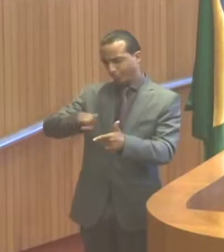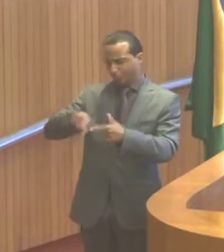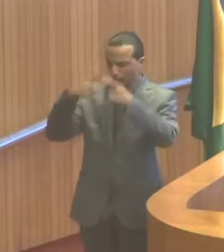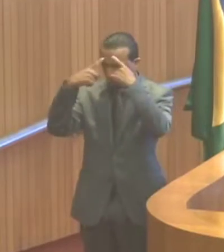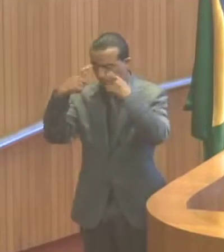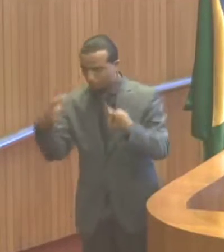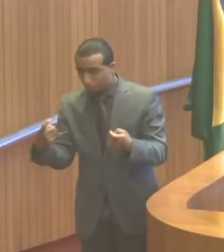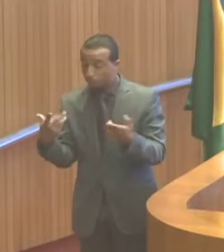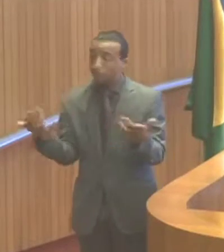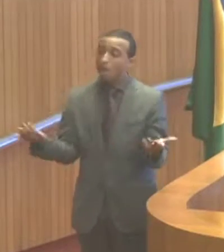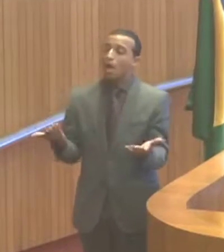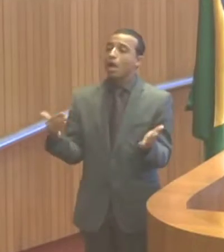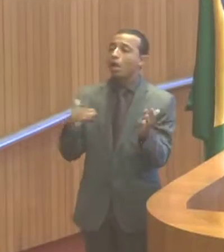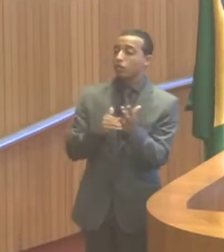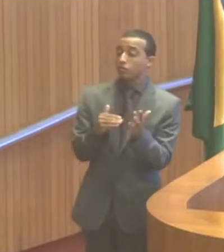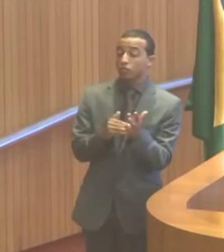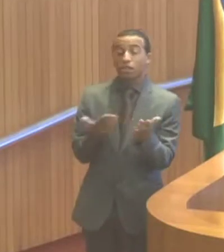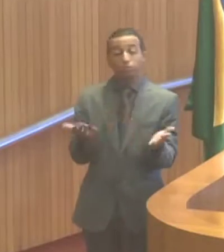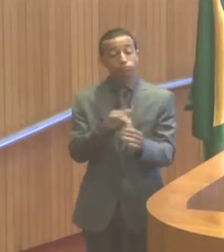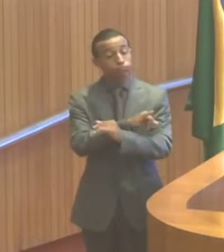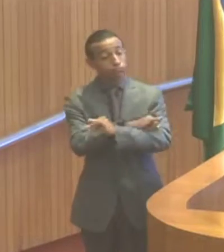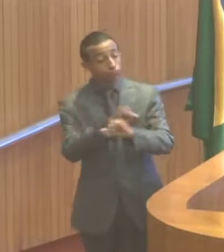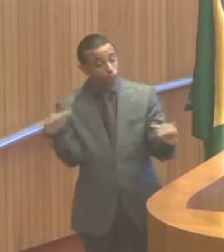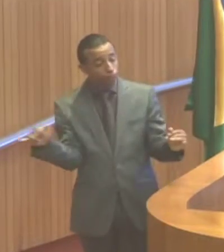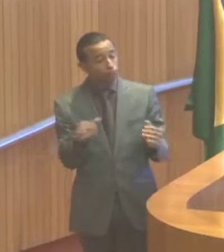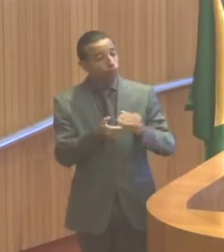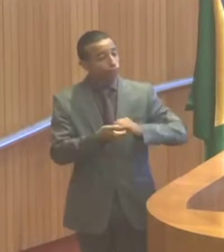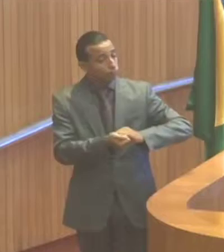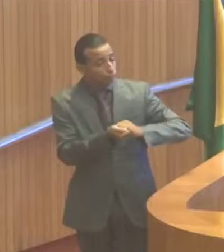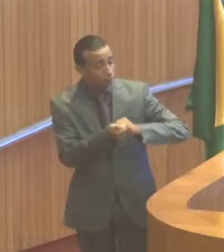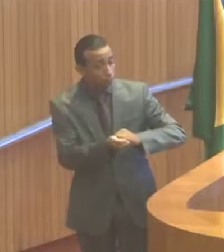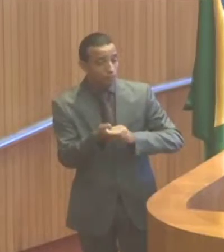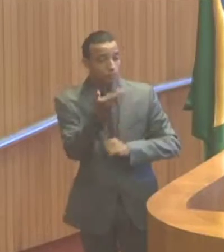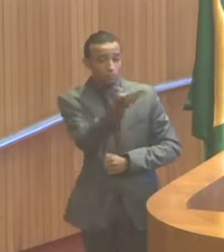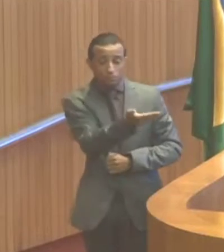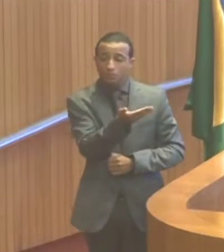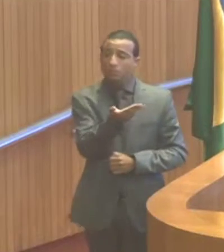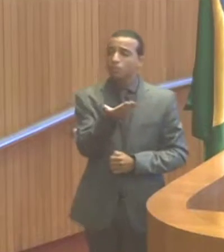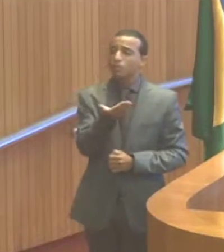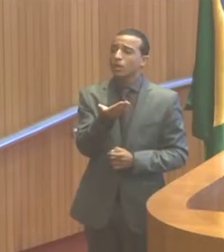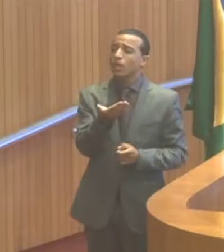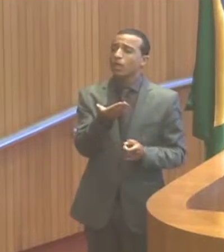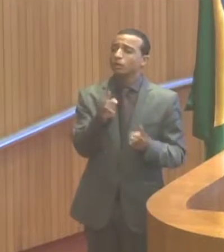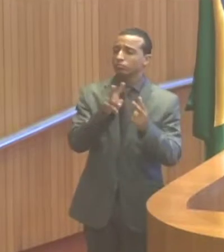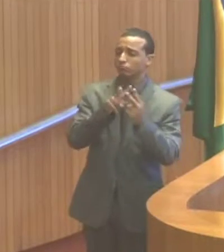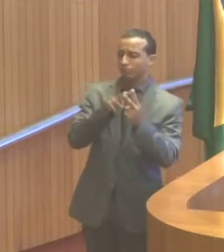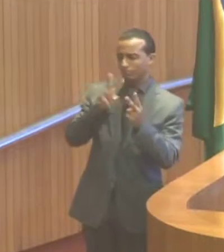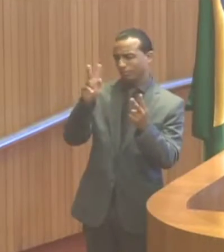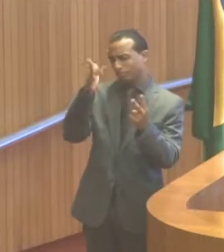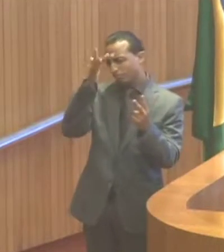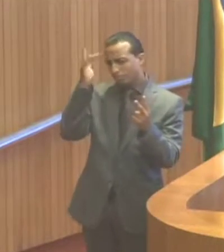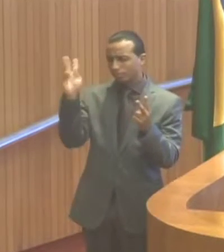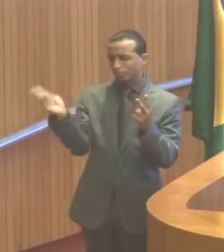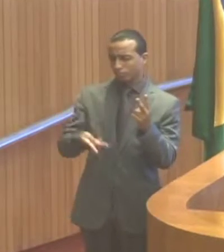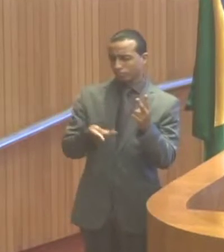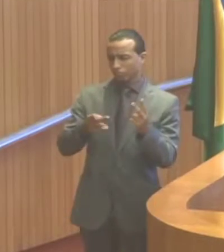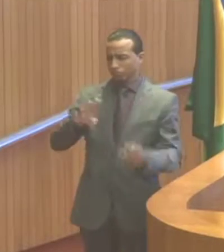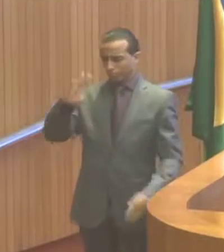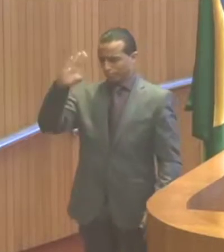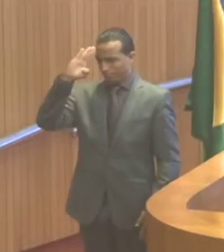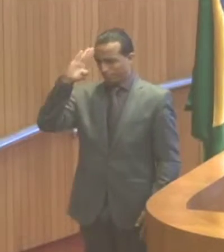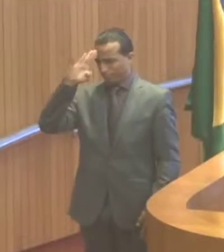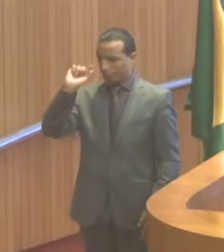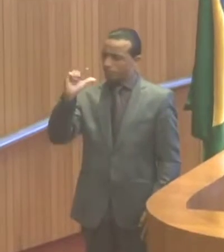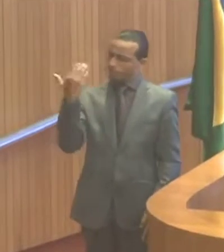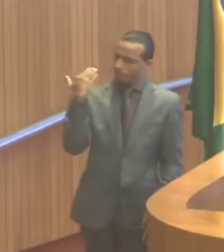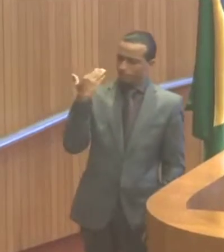finalizar deixando os meus cumprimentos ao aspirante e ao sargento que foram brutalmente executados, porque